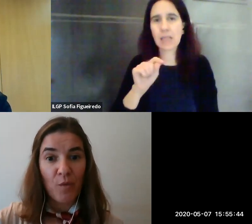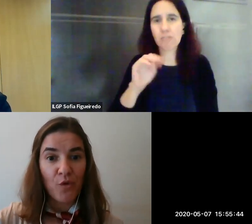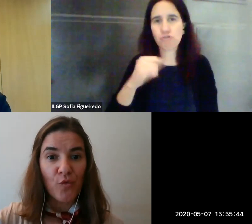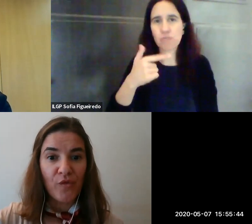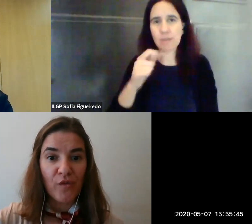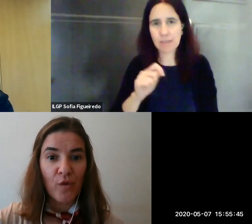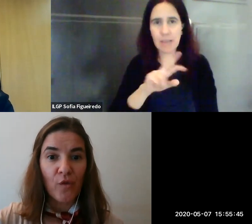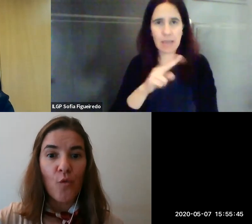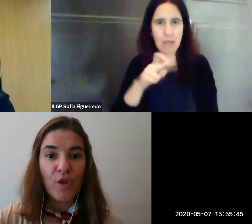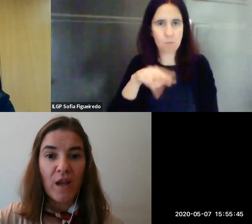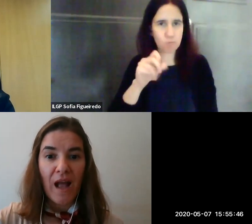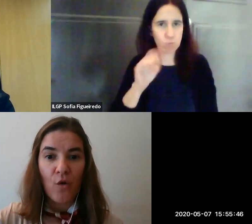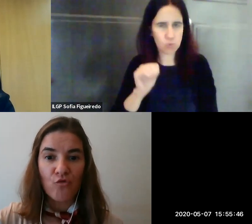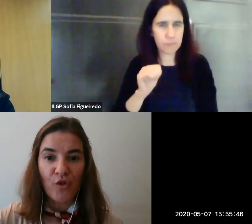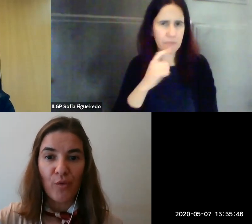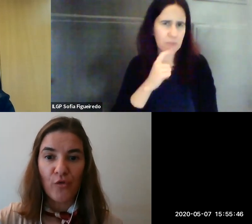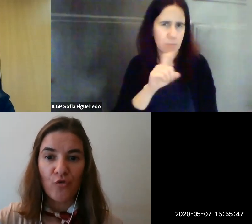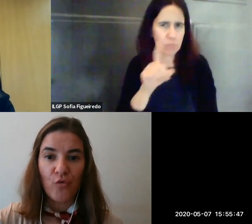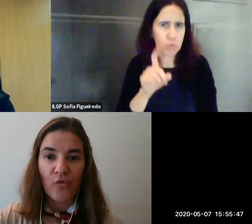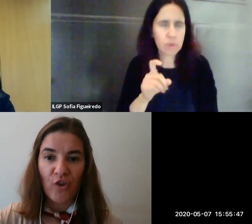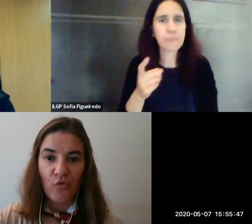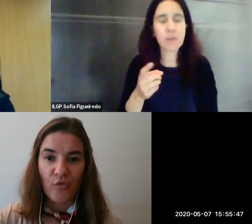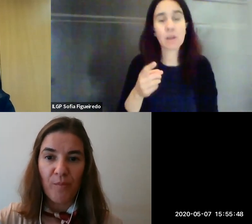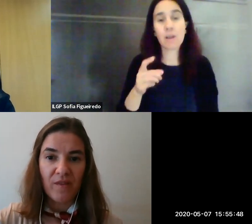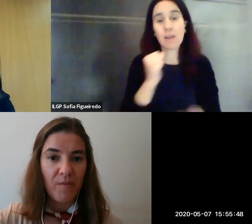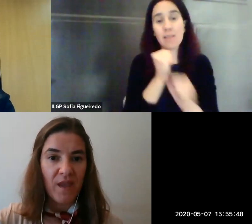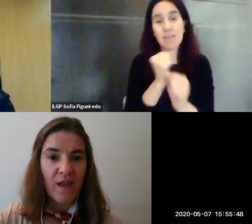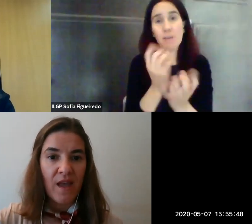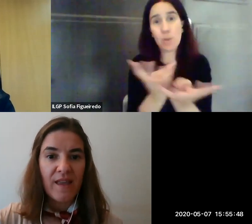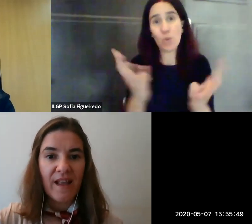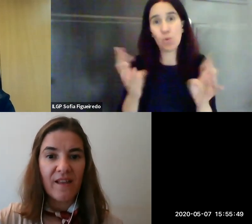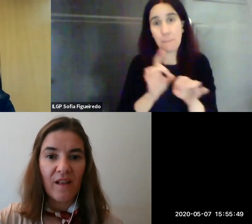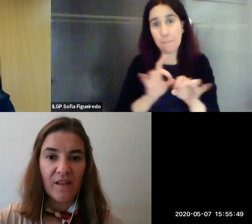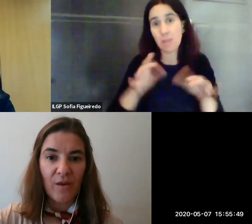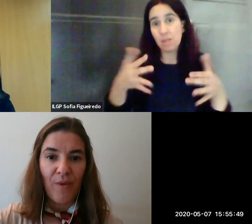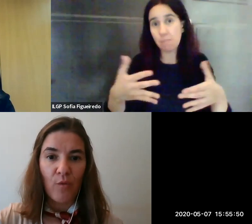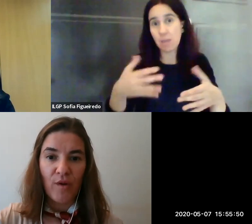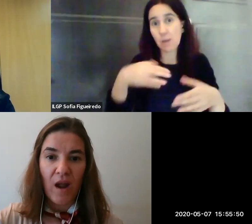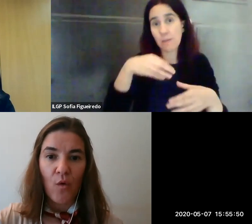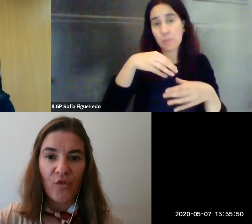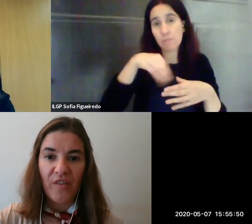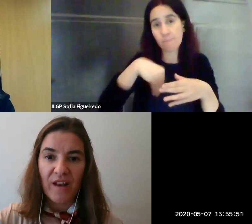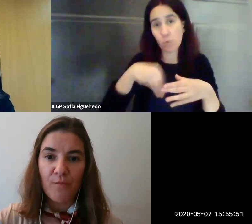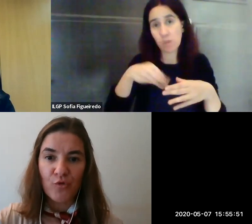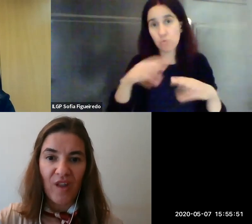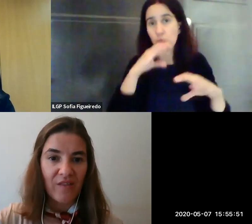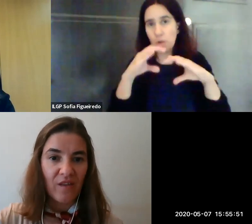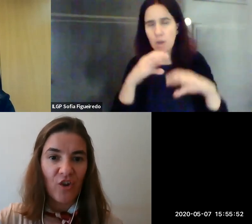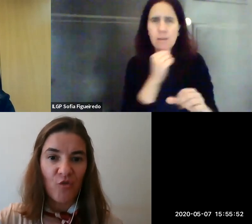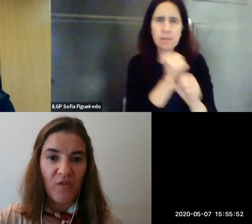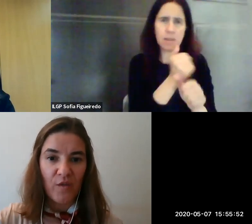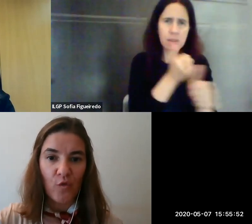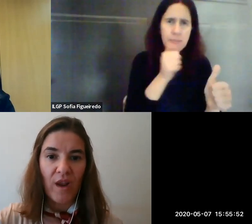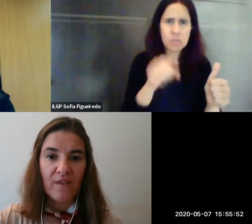faz uma pergunta de comunicar com os trabalhadores no contexto da pandemia, quer em teletrabalho ou não, considera importante